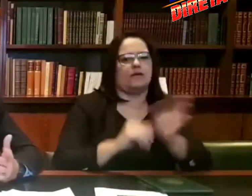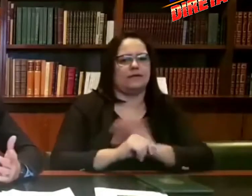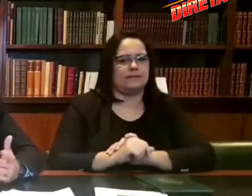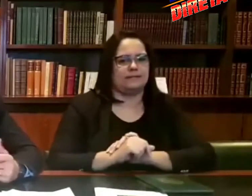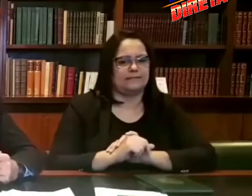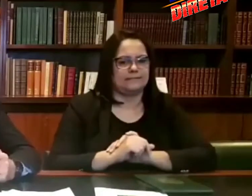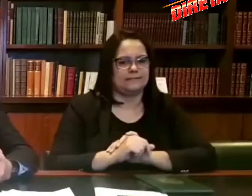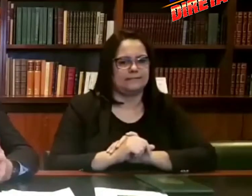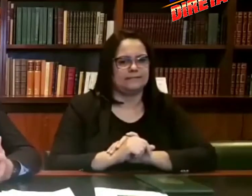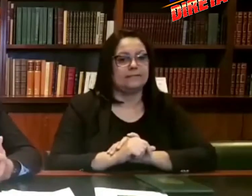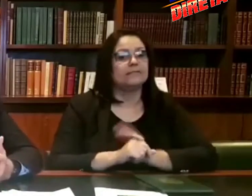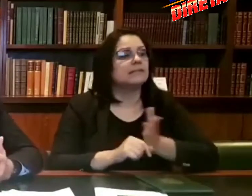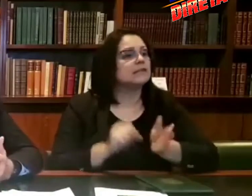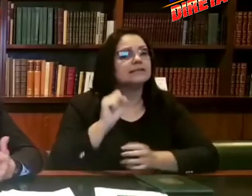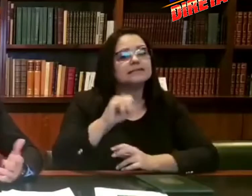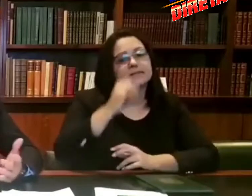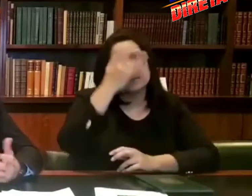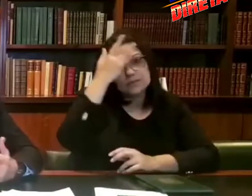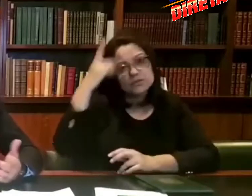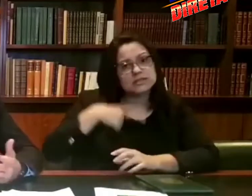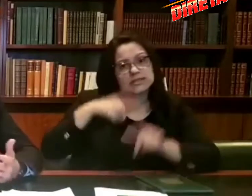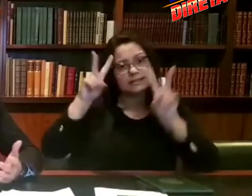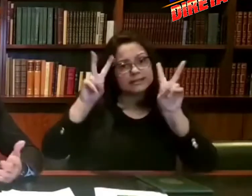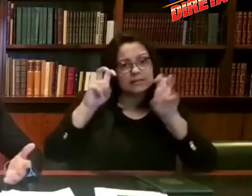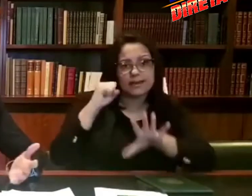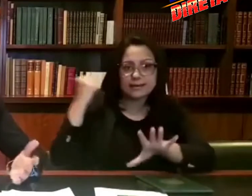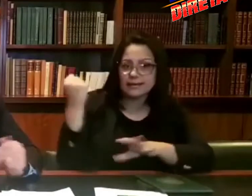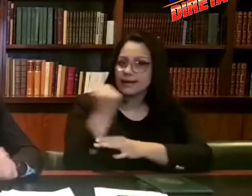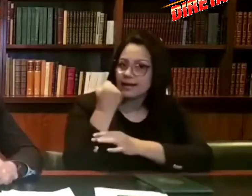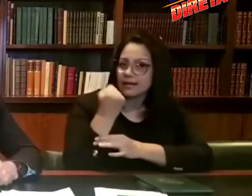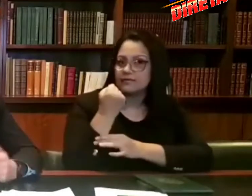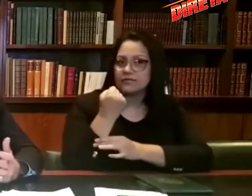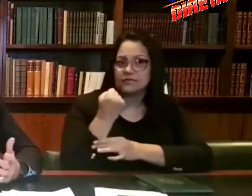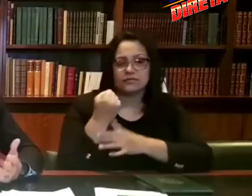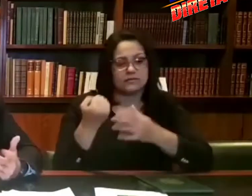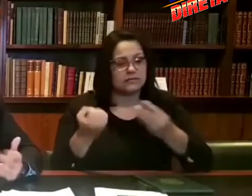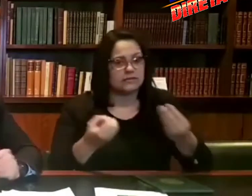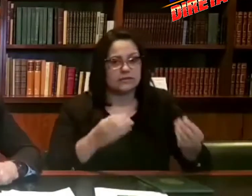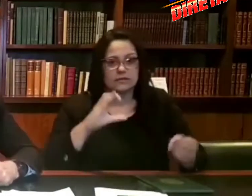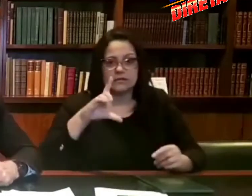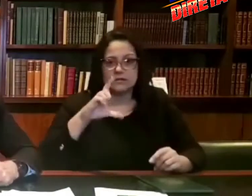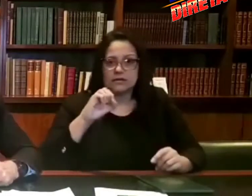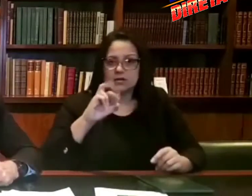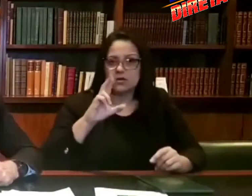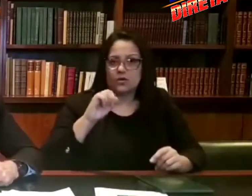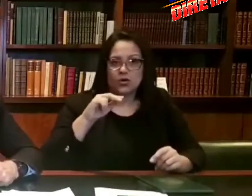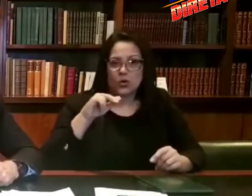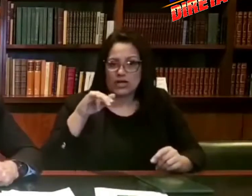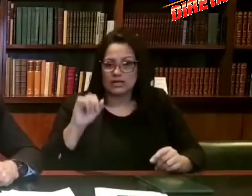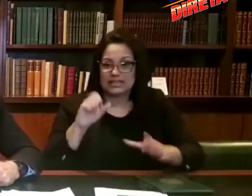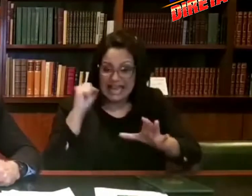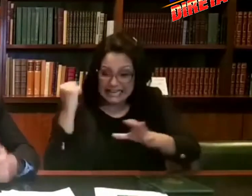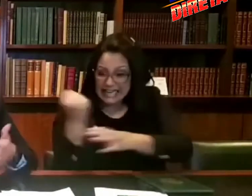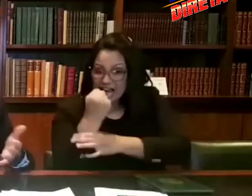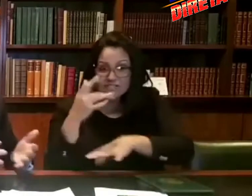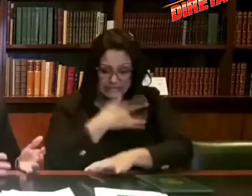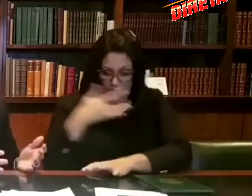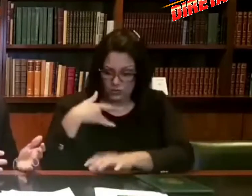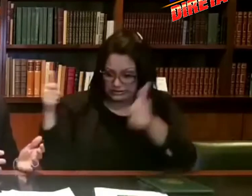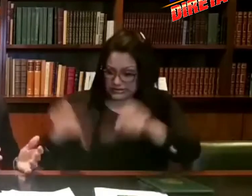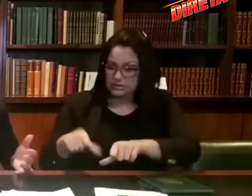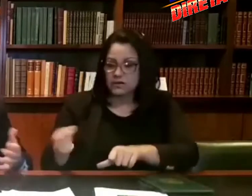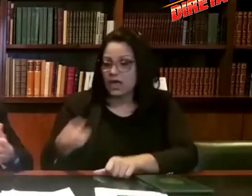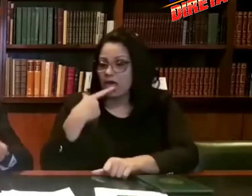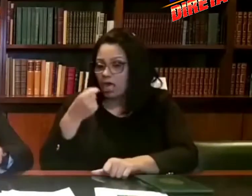o ser humano está numa situação de grave, dificilmente com a cloroquina ele recupera, dificilmente. Agora,